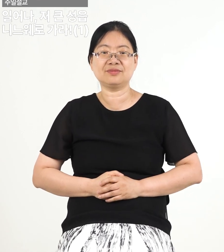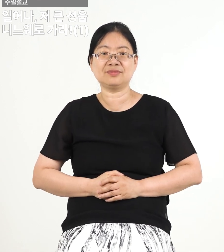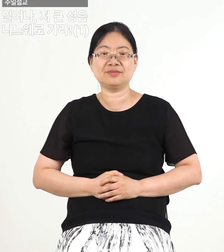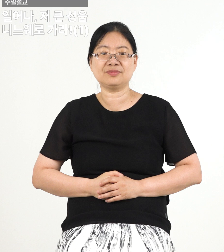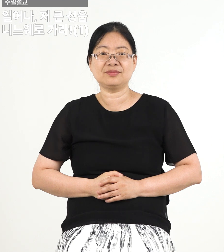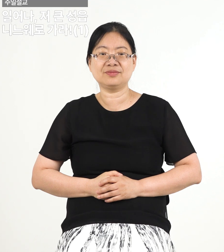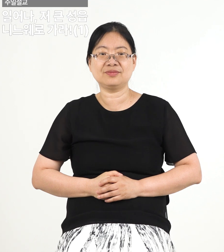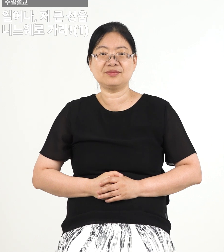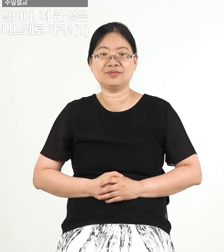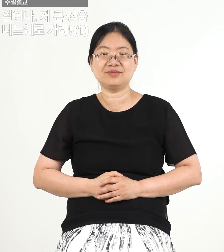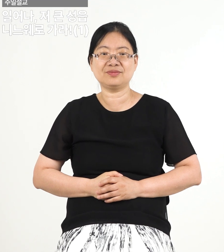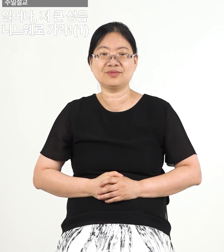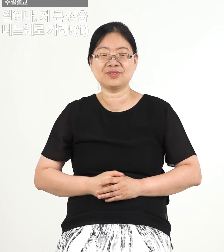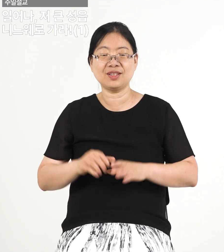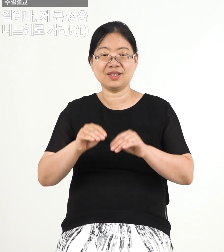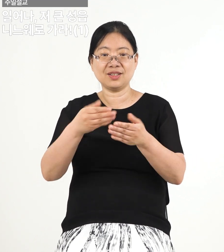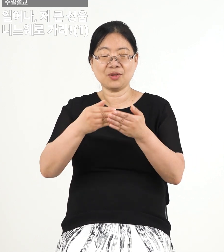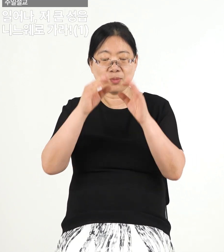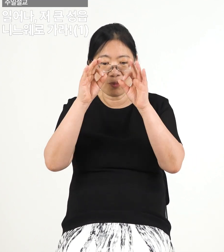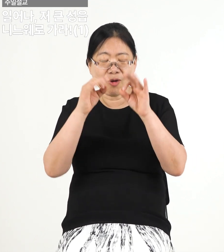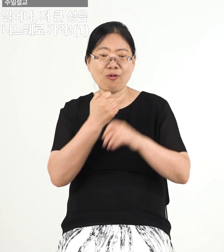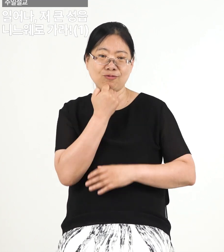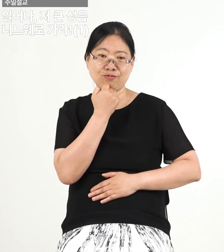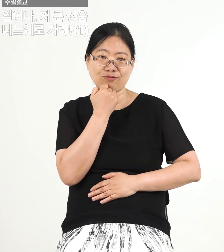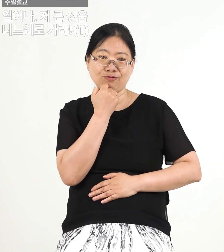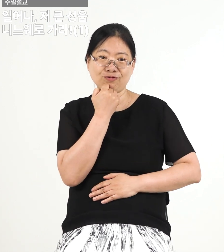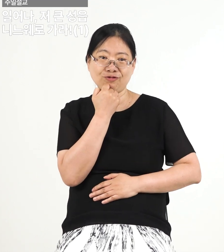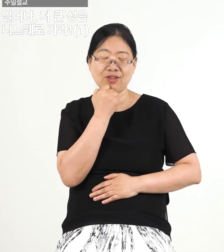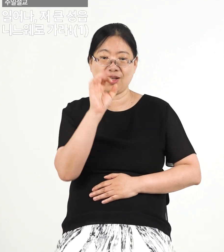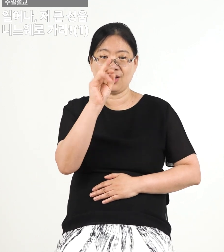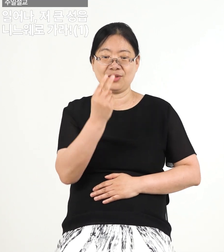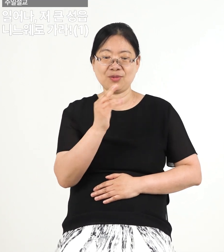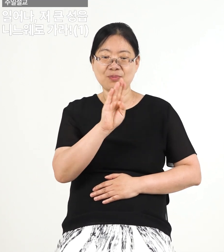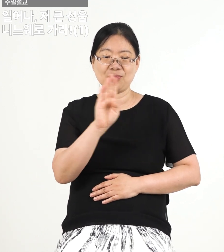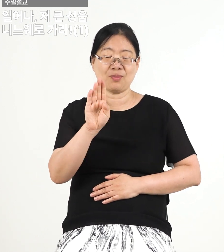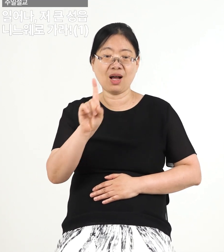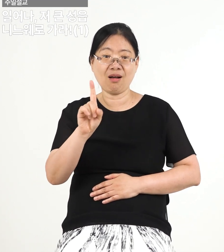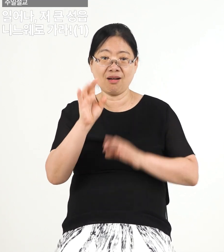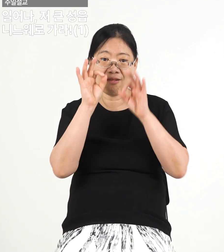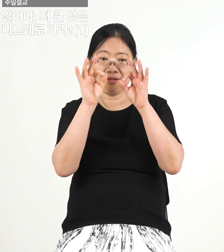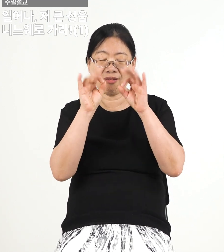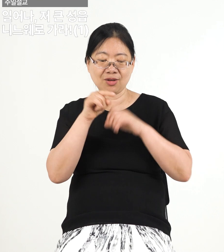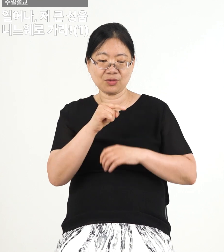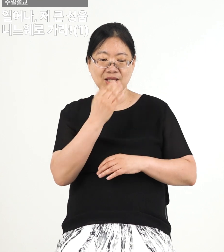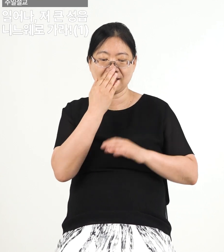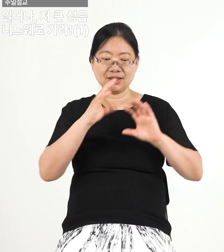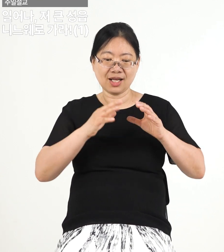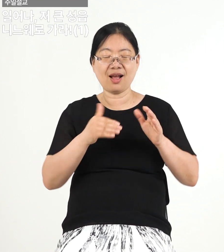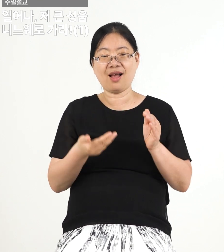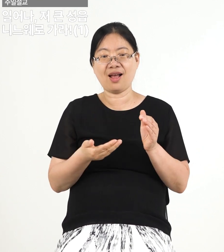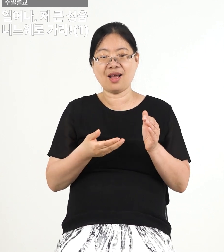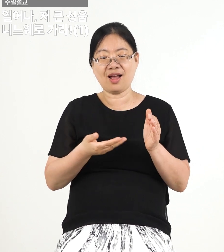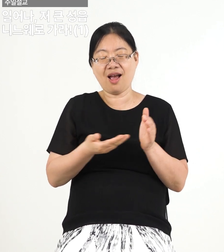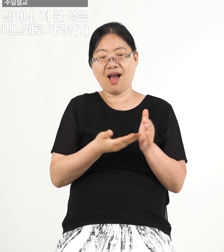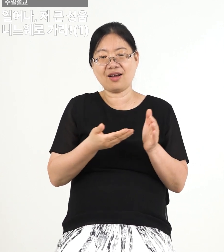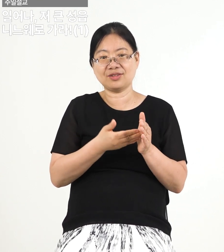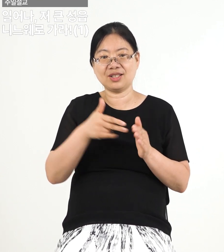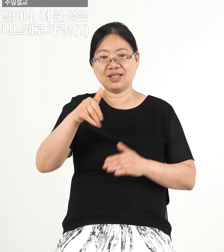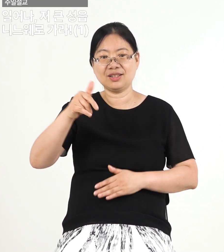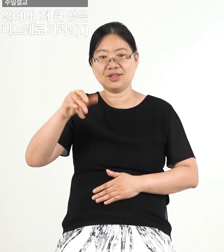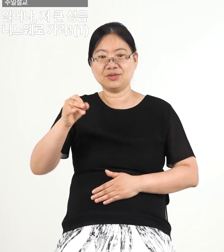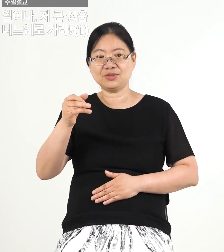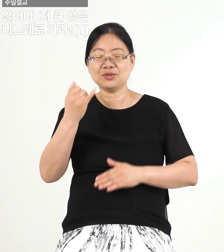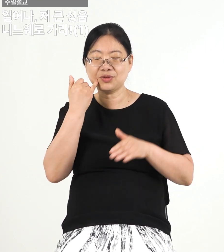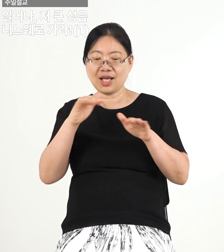참, 지도만 봐도 웃기죠. 지금 요바 보이죠? 이건 이스라엘 항구입니다. 지중해에